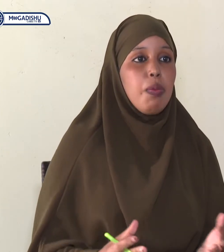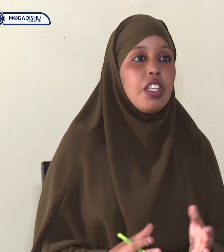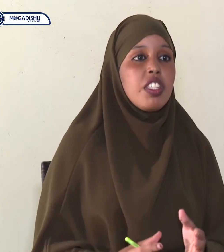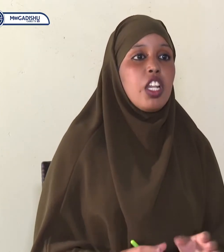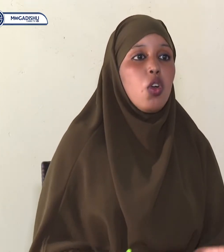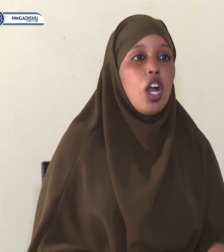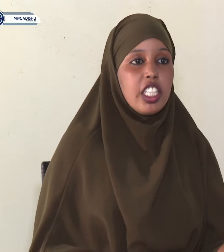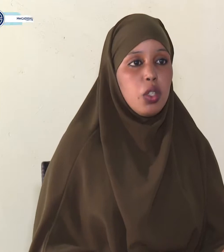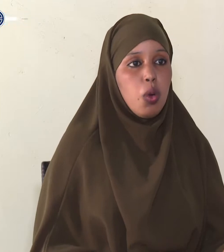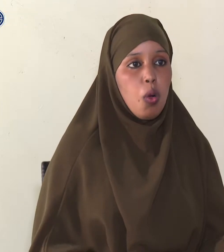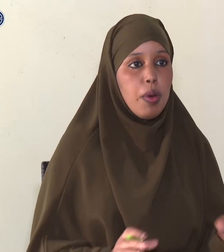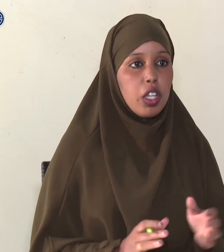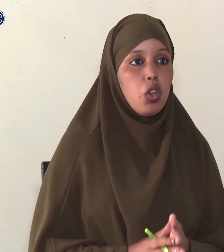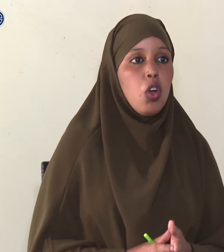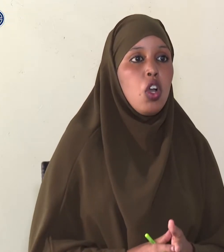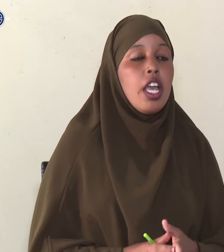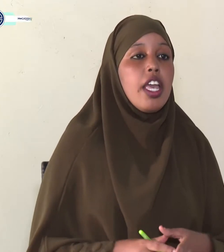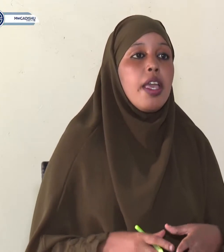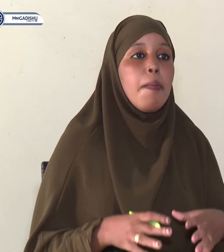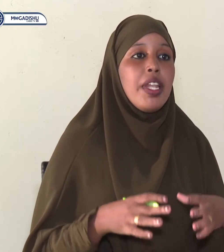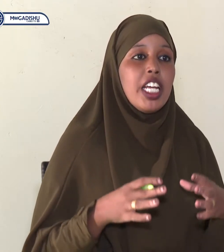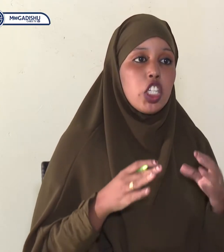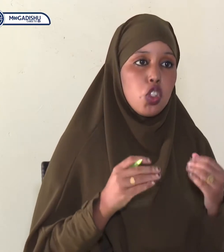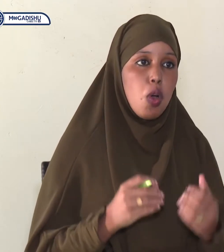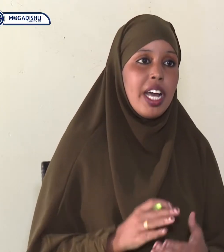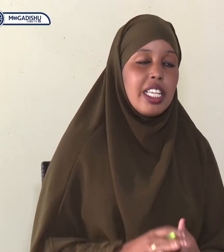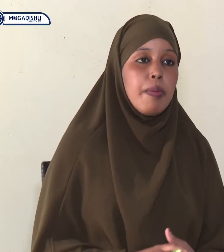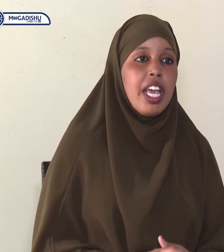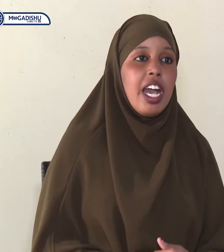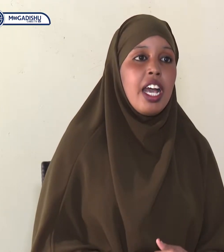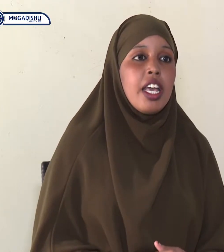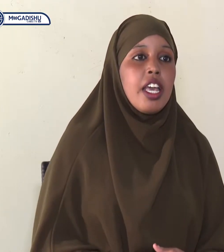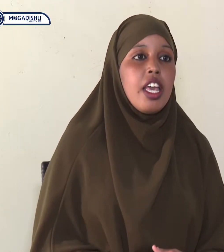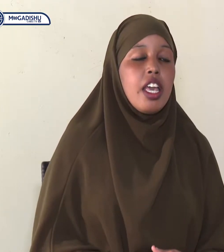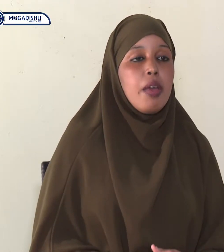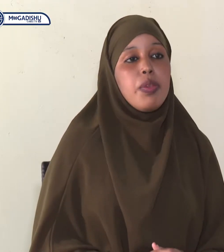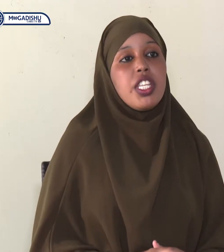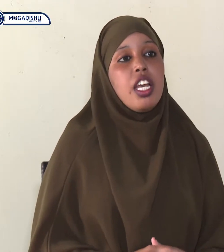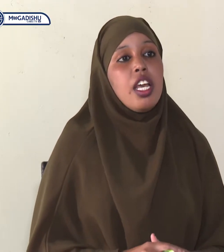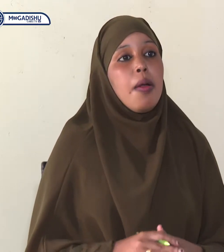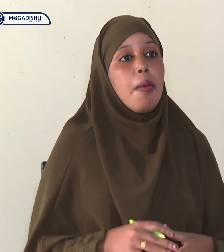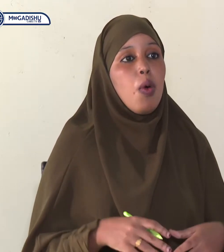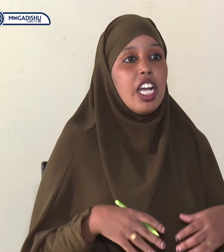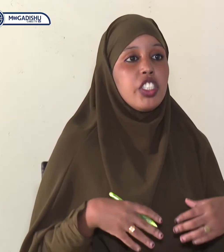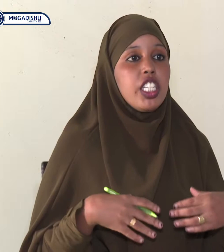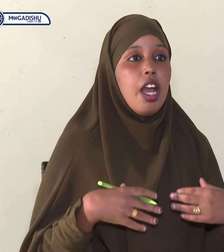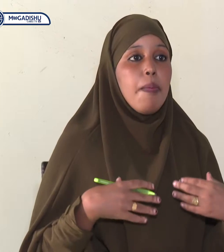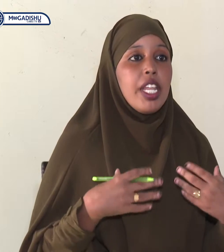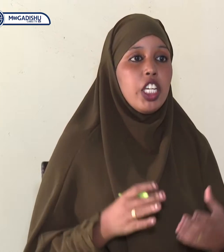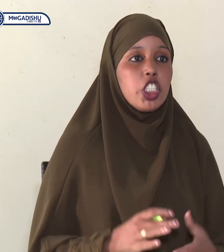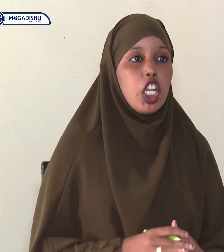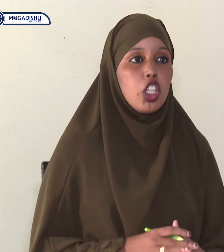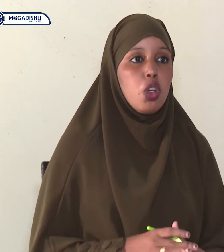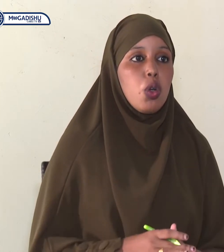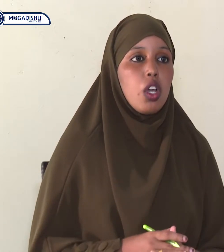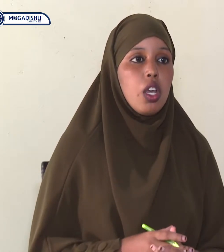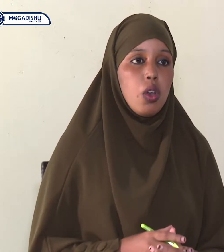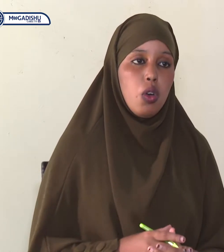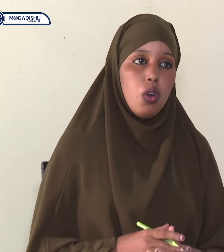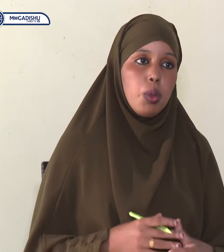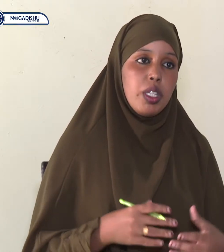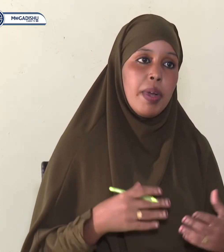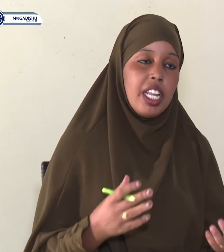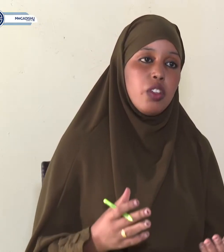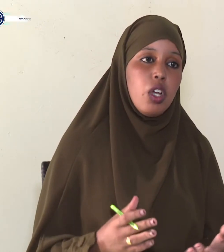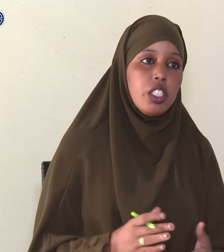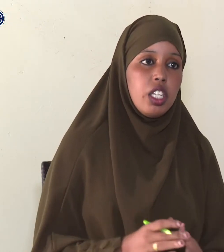buugaagta aada bixisaan oo ardayda wax ku barato manhajka soomaaliya miyaa mise waxaa jira manaahij kaleeto